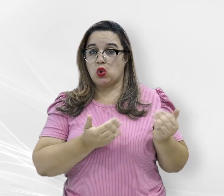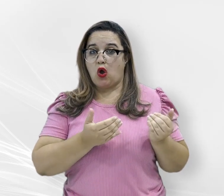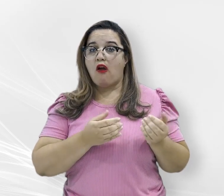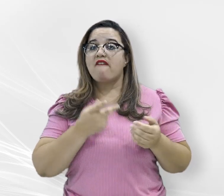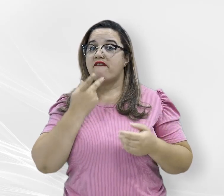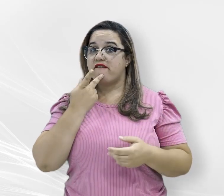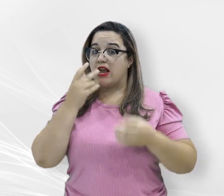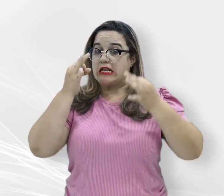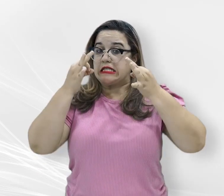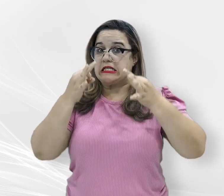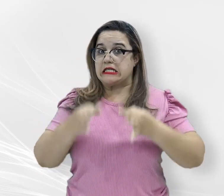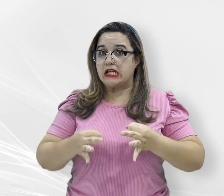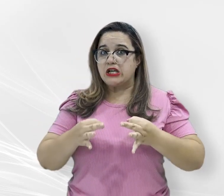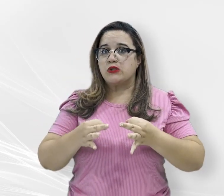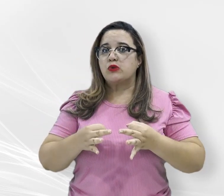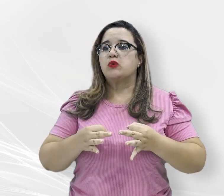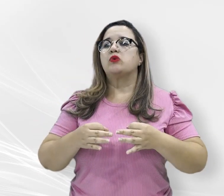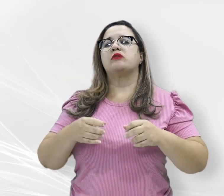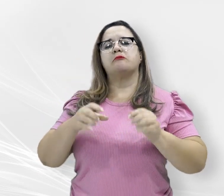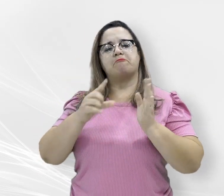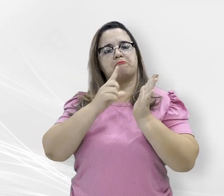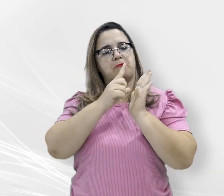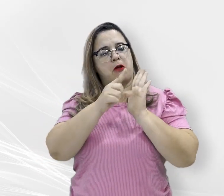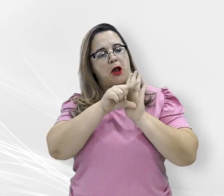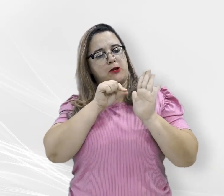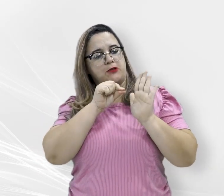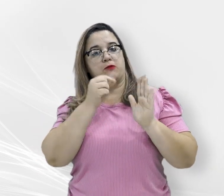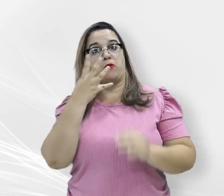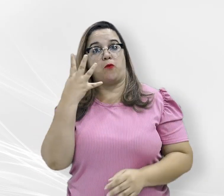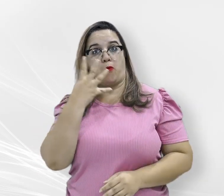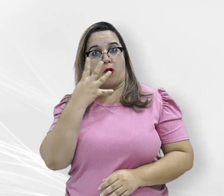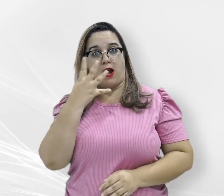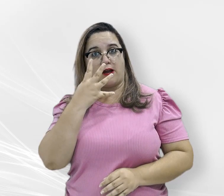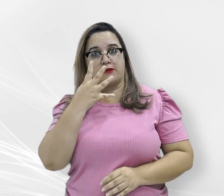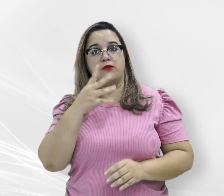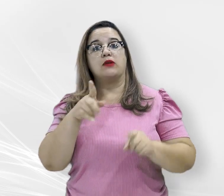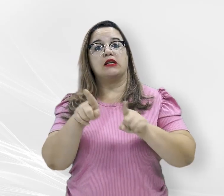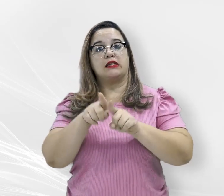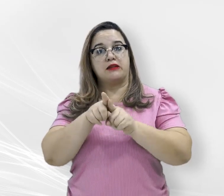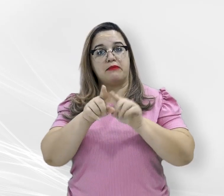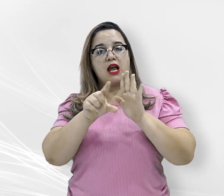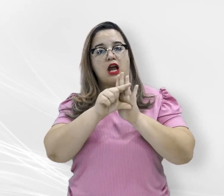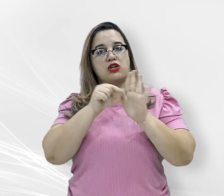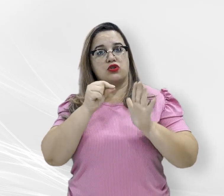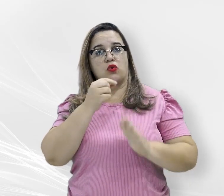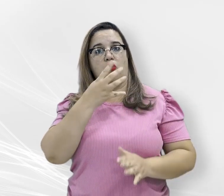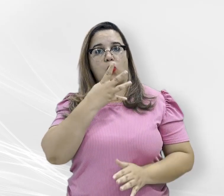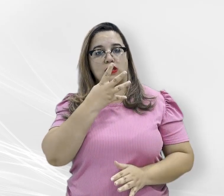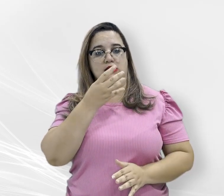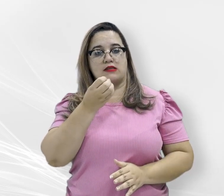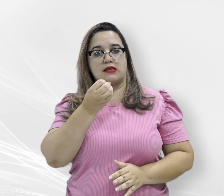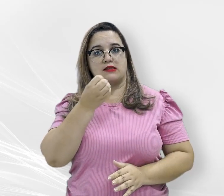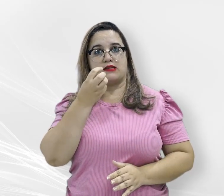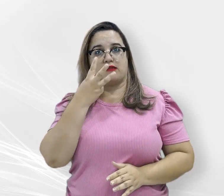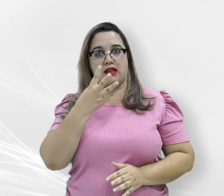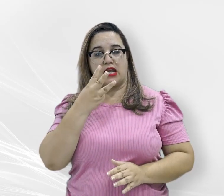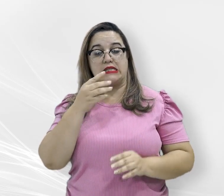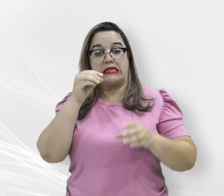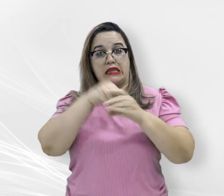integral e reproduz estes comandos em seu artigo 4º, com reforço no artigo 403 da Consolidação das Leis do Trabalho,